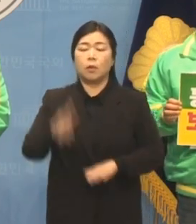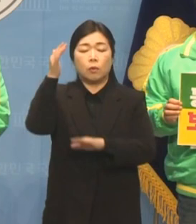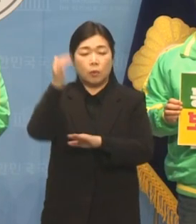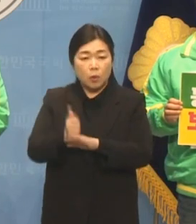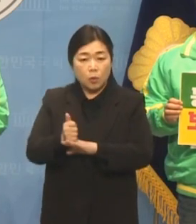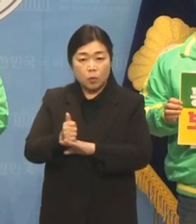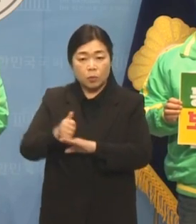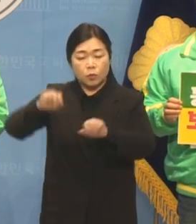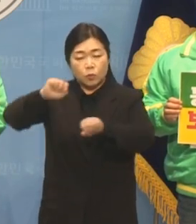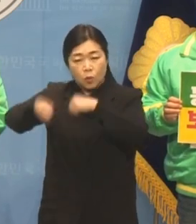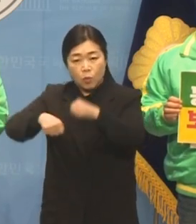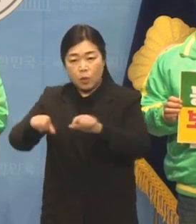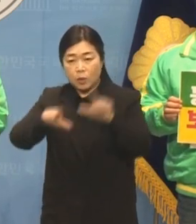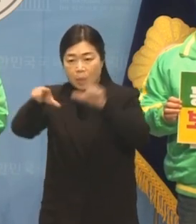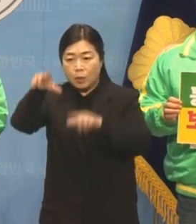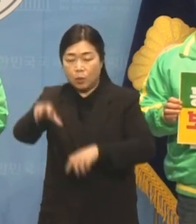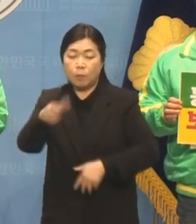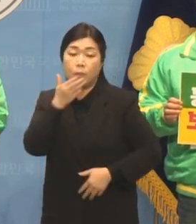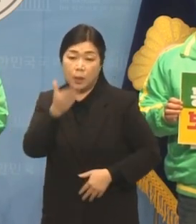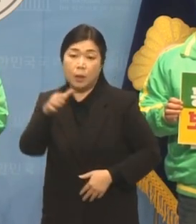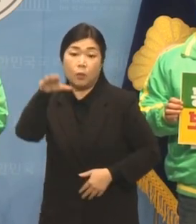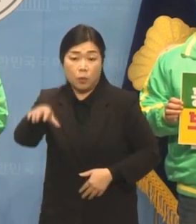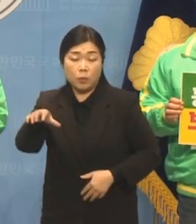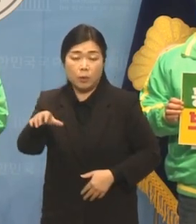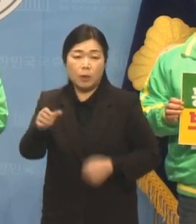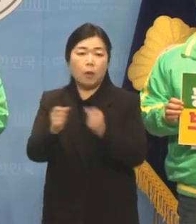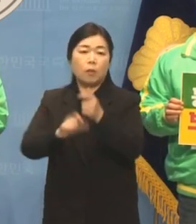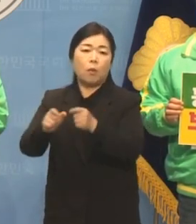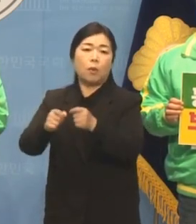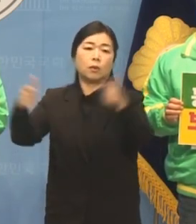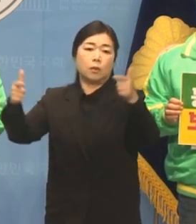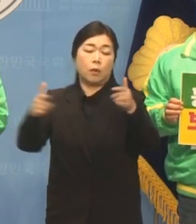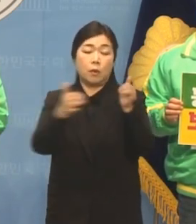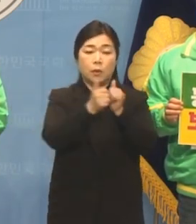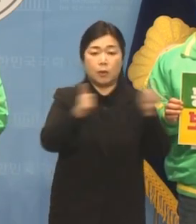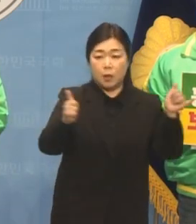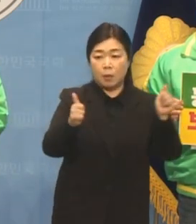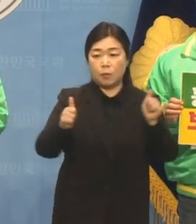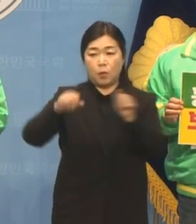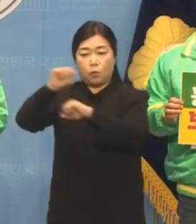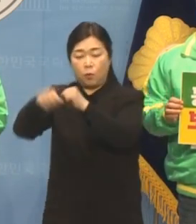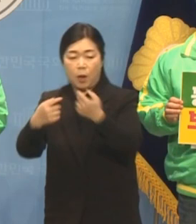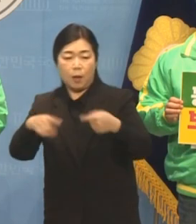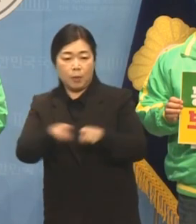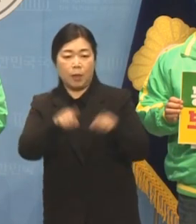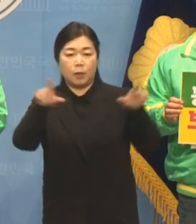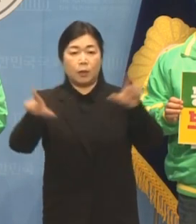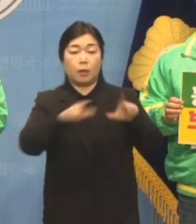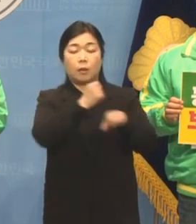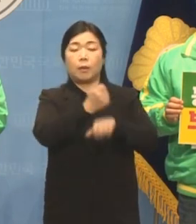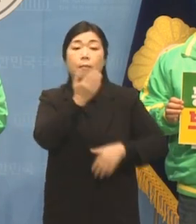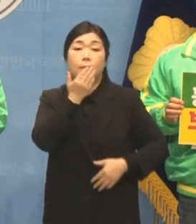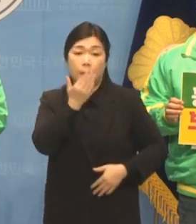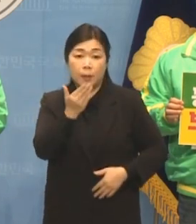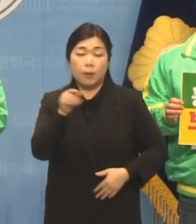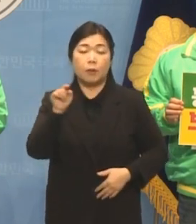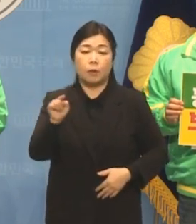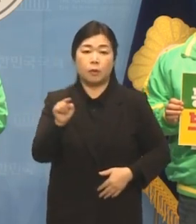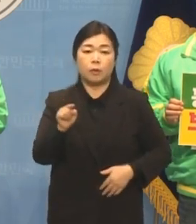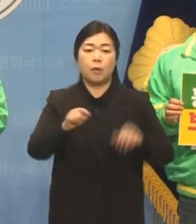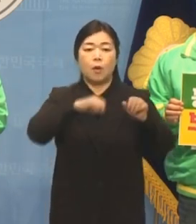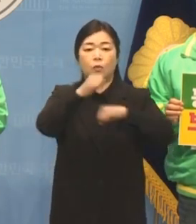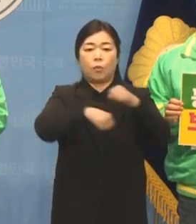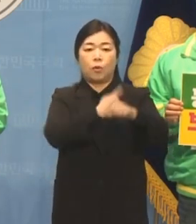야생동물 서식지를 확대하고 인간과의 충돌을 방지하기 위한 완충지대를 조성하는 생태 및 동물권 관점에서